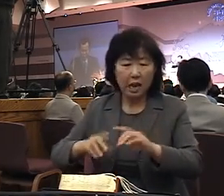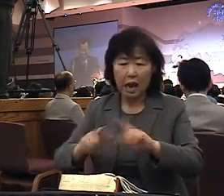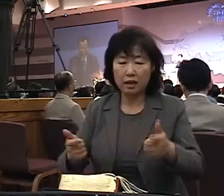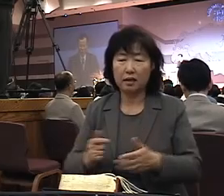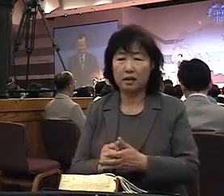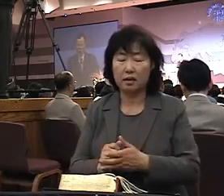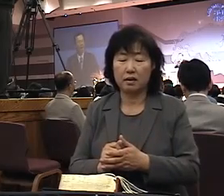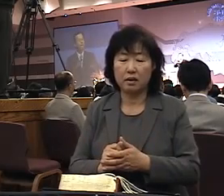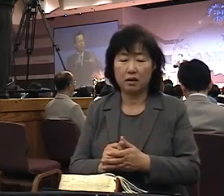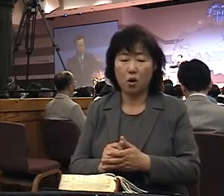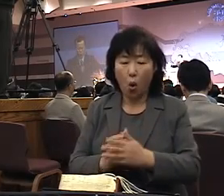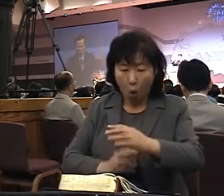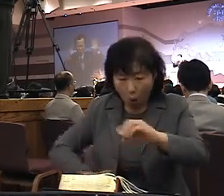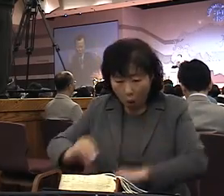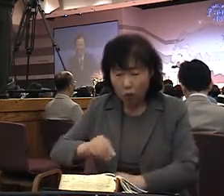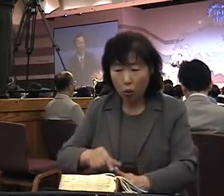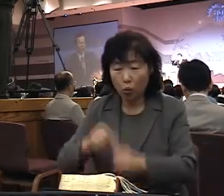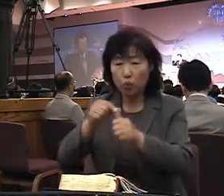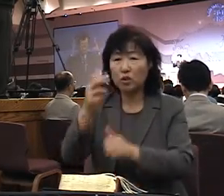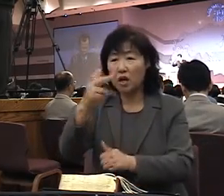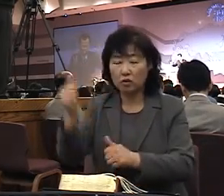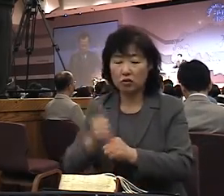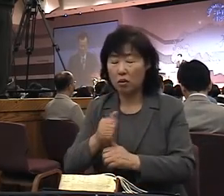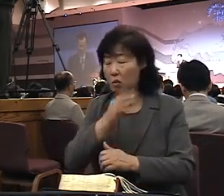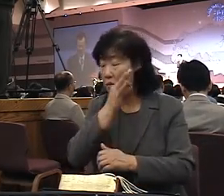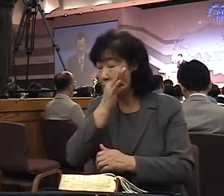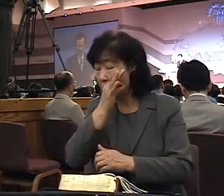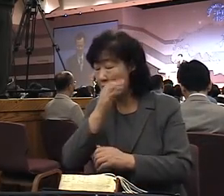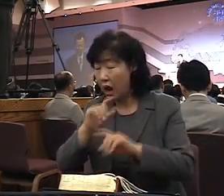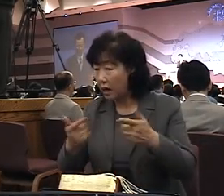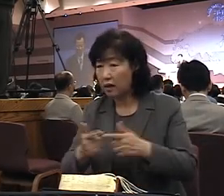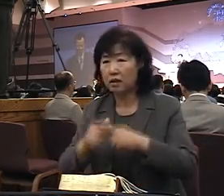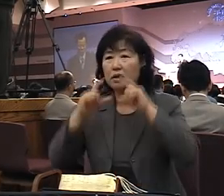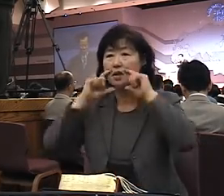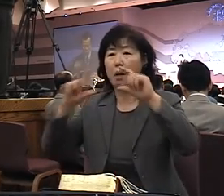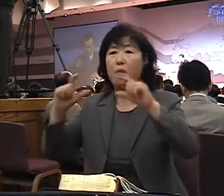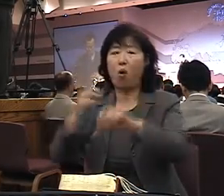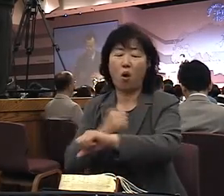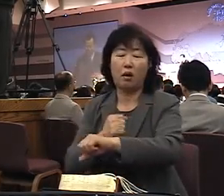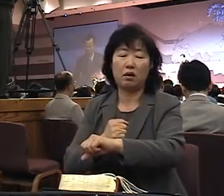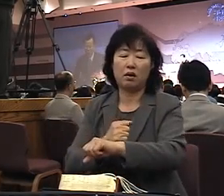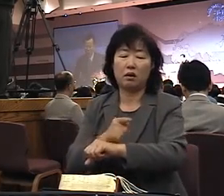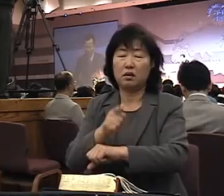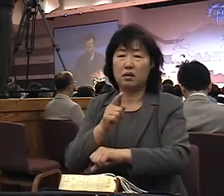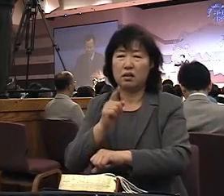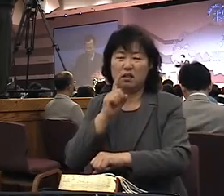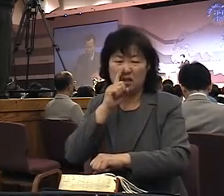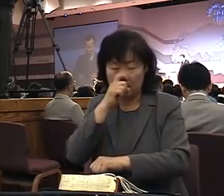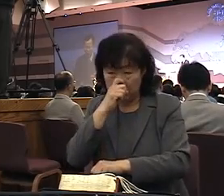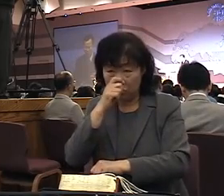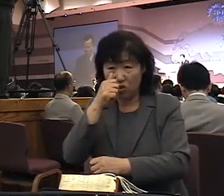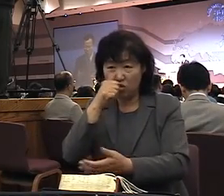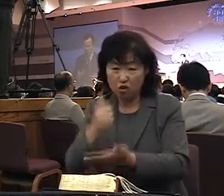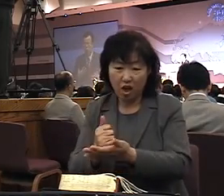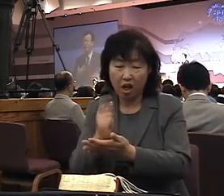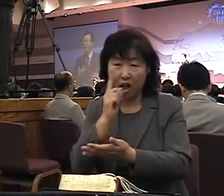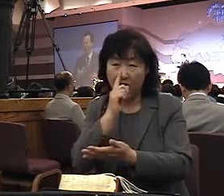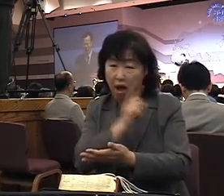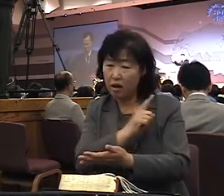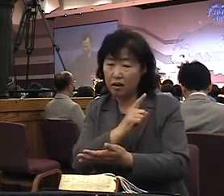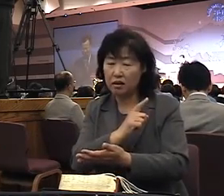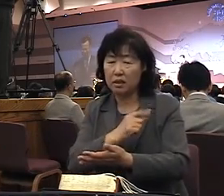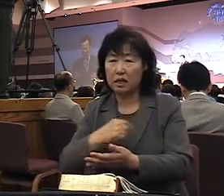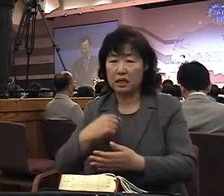자들의 구세주가 되심을 부끄러워 아니하신다고 선포를 하십니다. 바로 그러한 추악한 죄악과 엄청난 아픔을